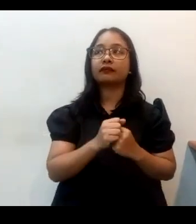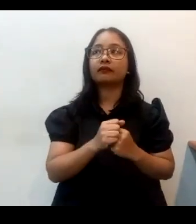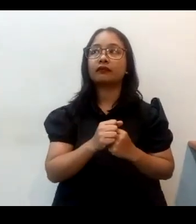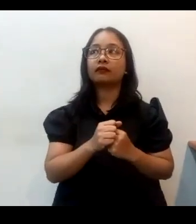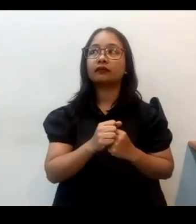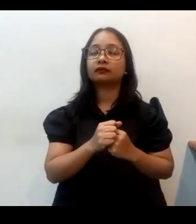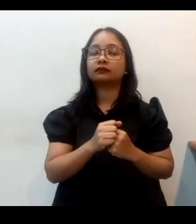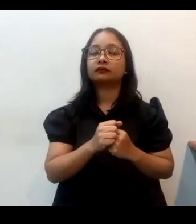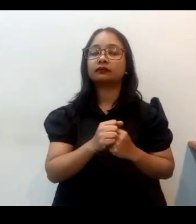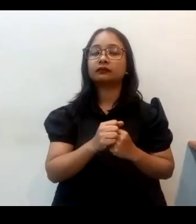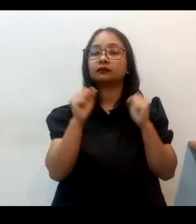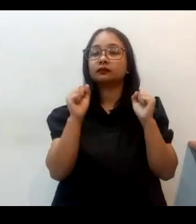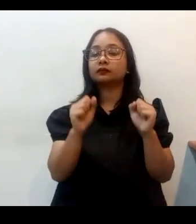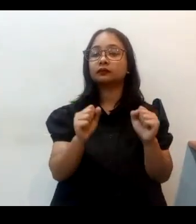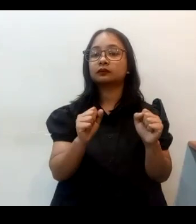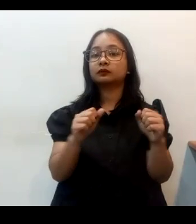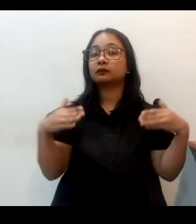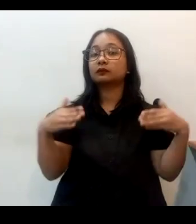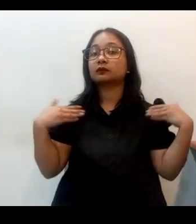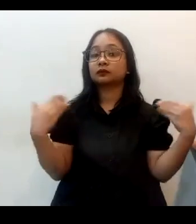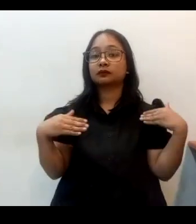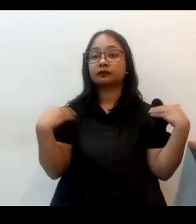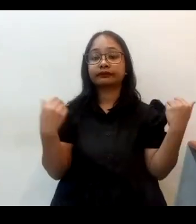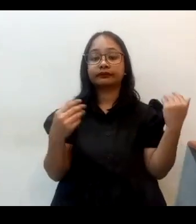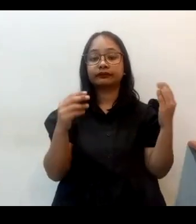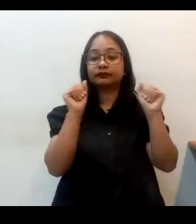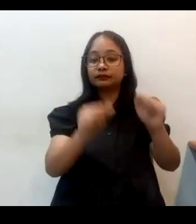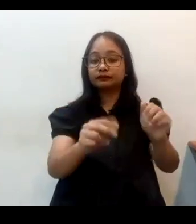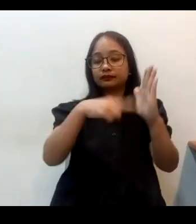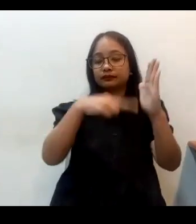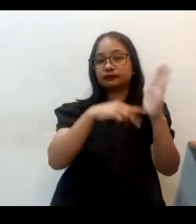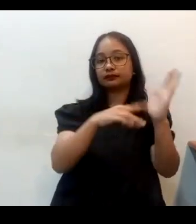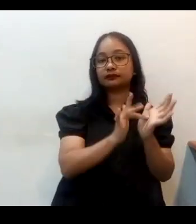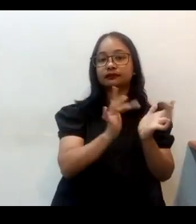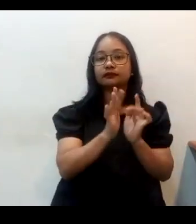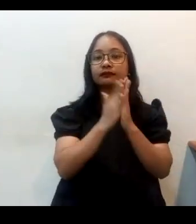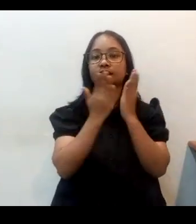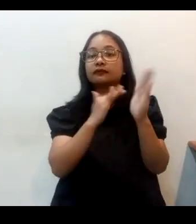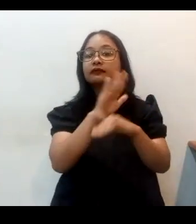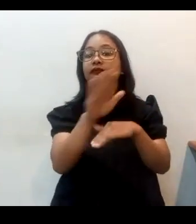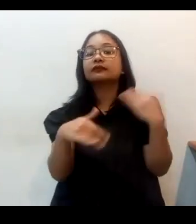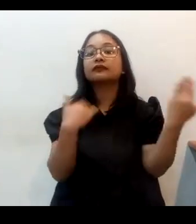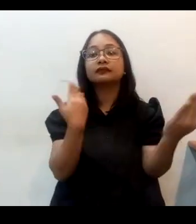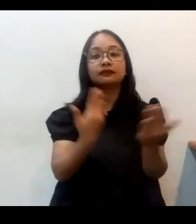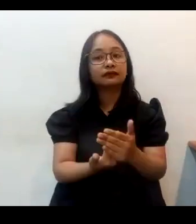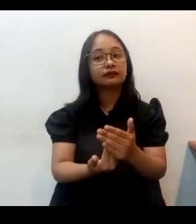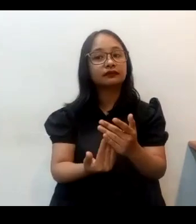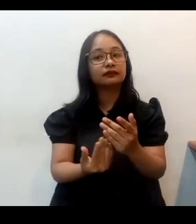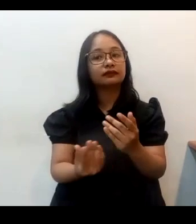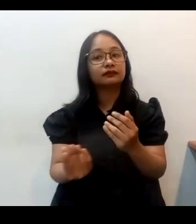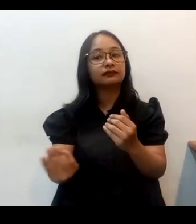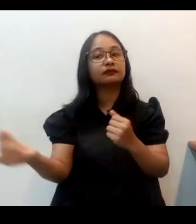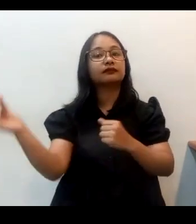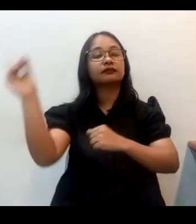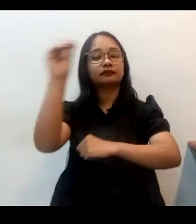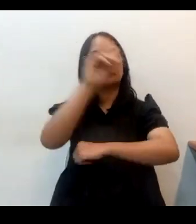Pastor Hong Jong-yeon, yung kanya pong tanungin yung mga kapatid na kabataan, na meron na ba sa inyo na nakaranas na nabasa niyo po yung Biblia sa buong